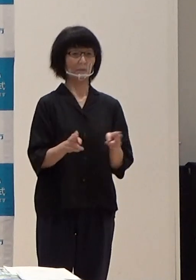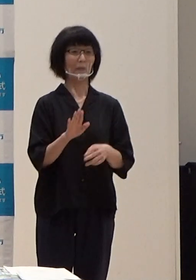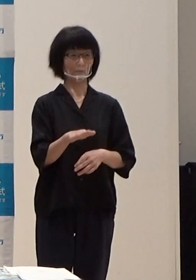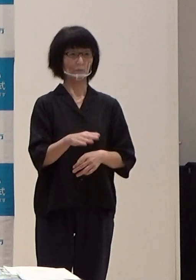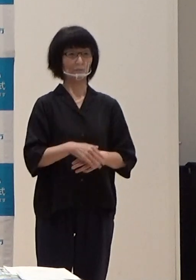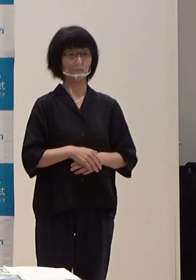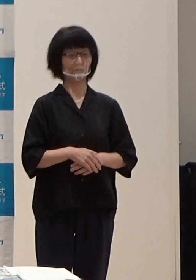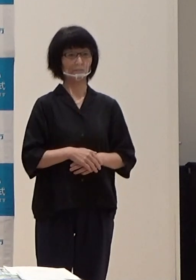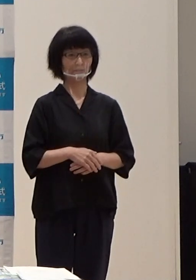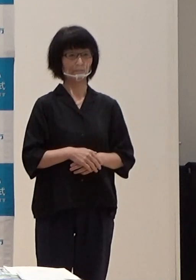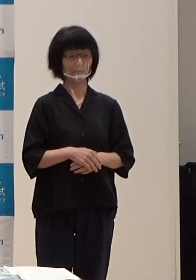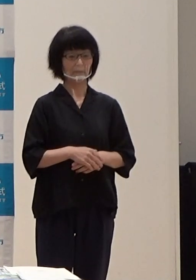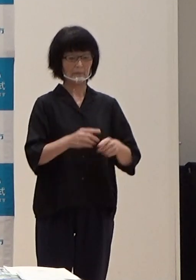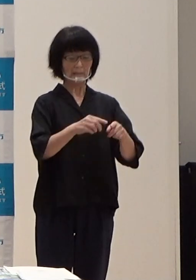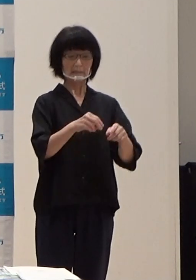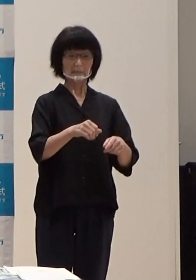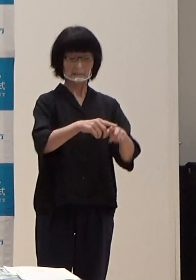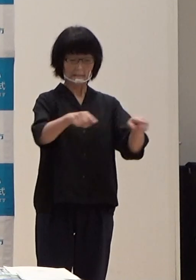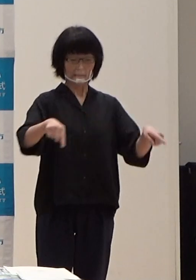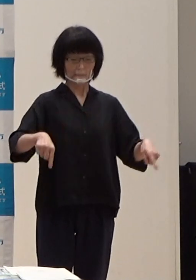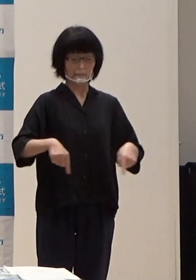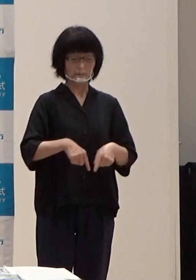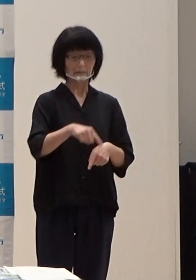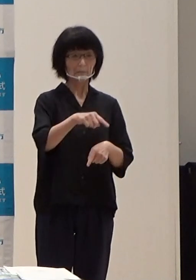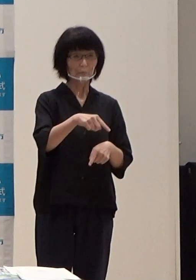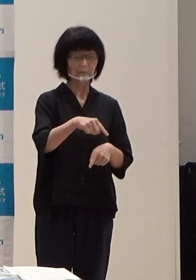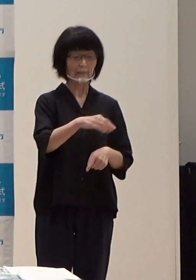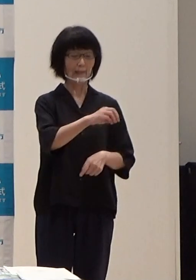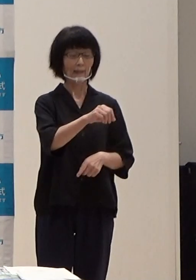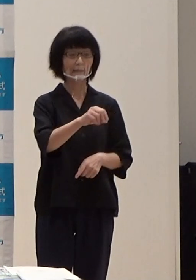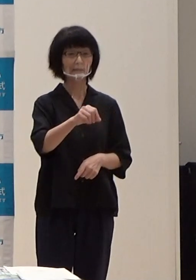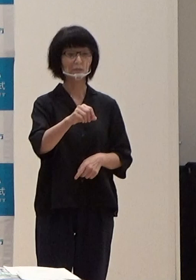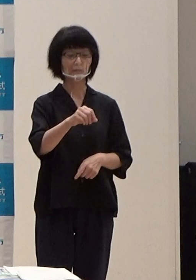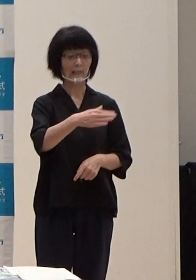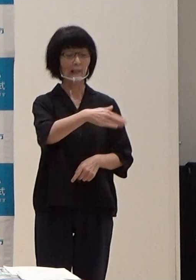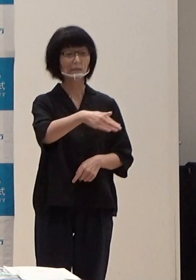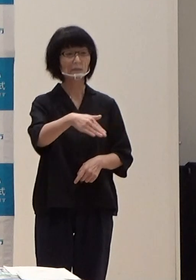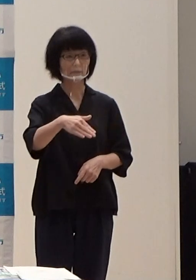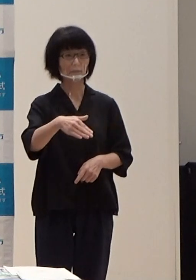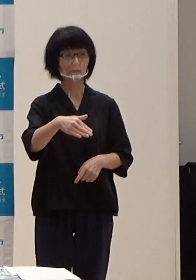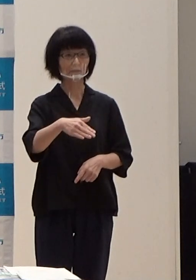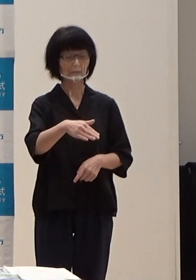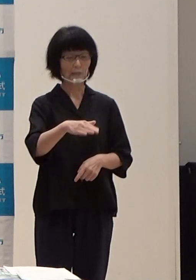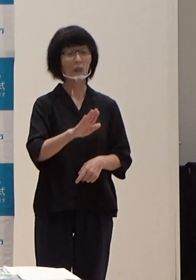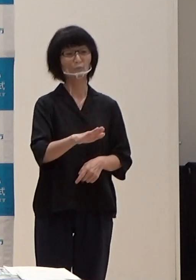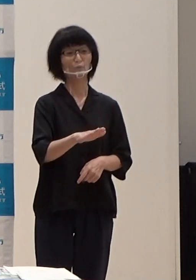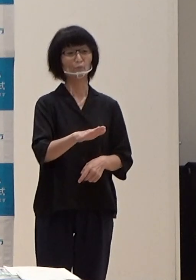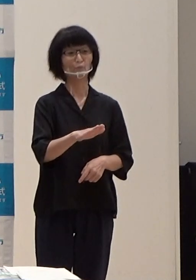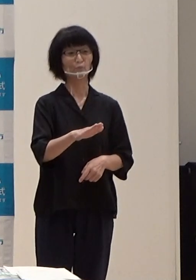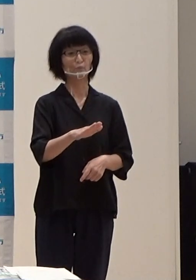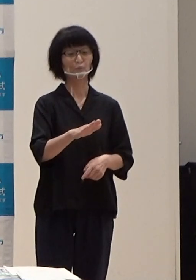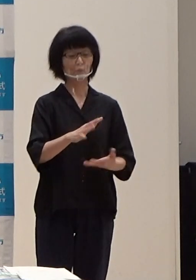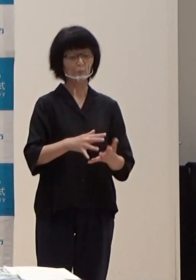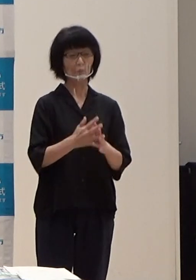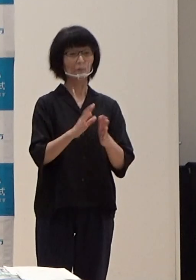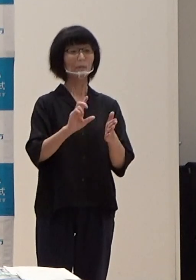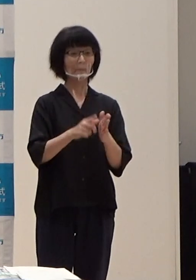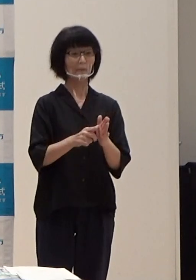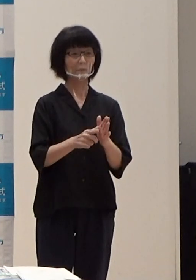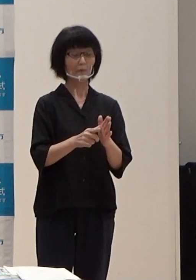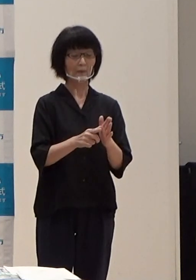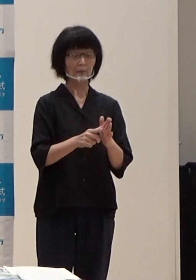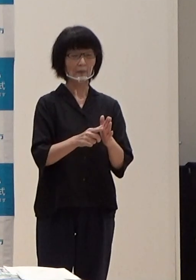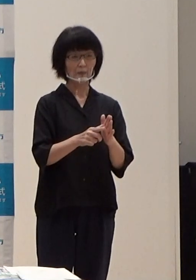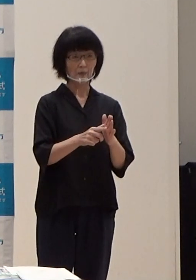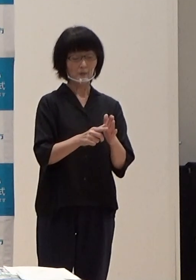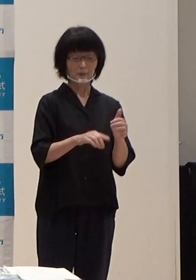敷地内に一定バリア以上の空き地を有する建築物につきましては公開空き地を設けるなど市